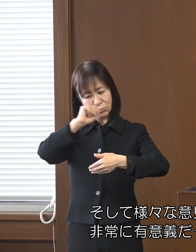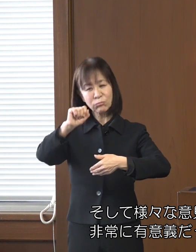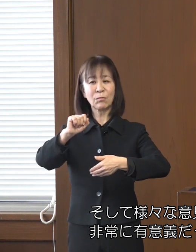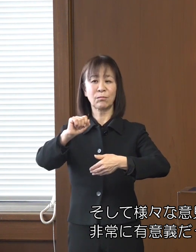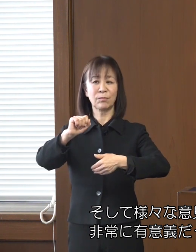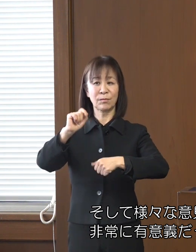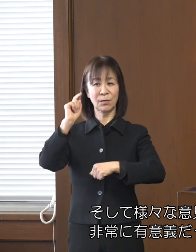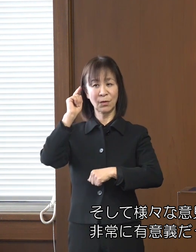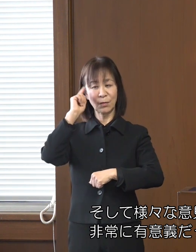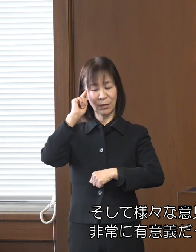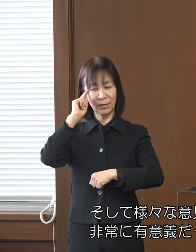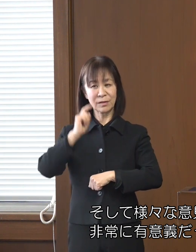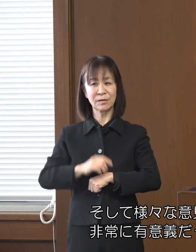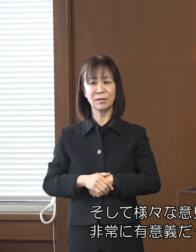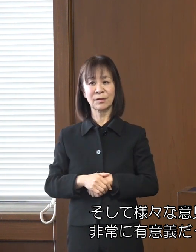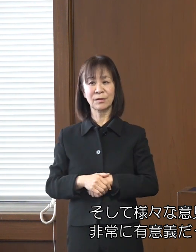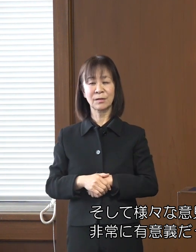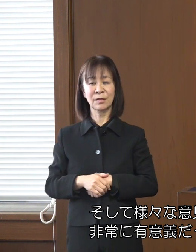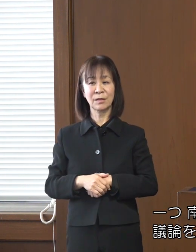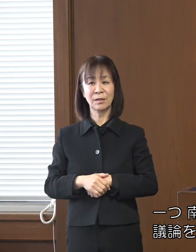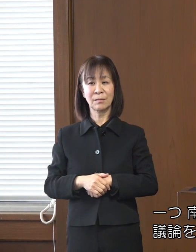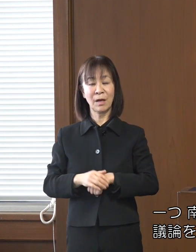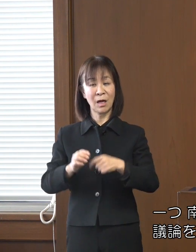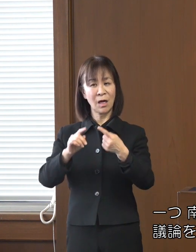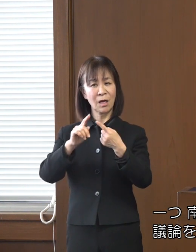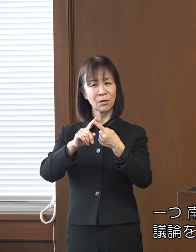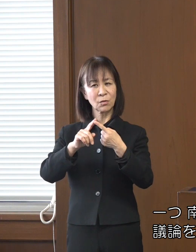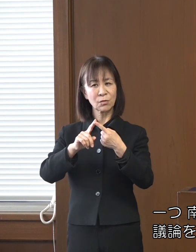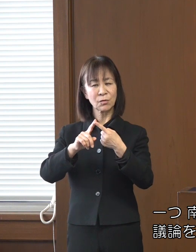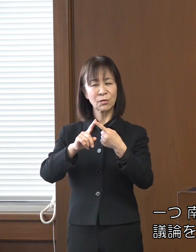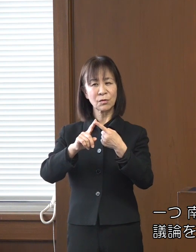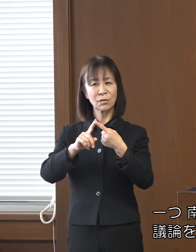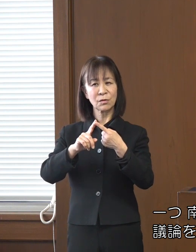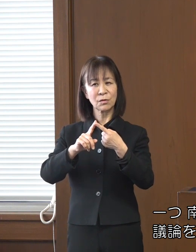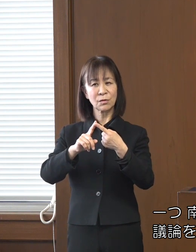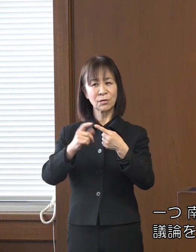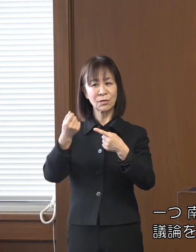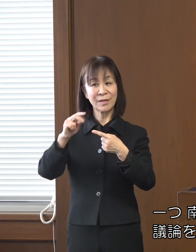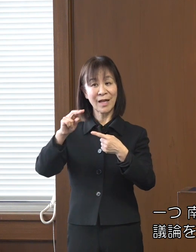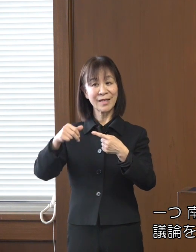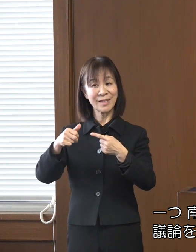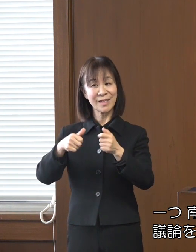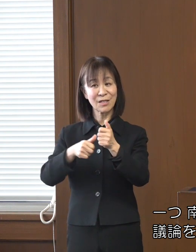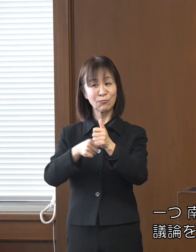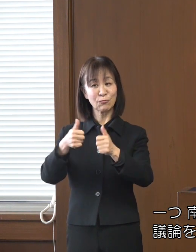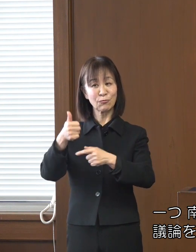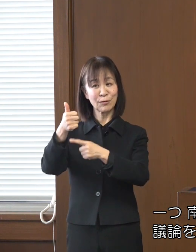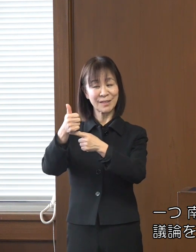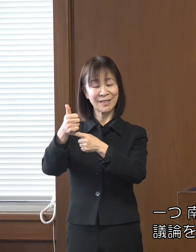と思いますけれども、一つ南里さんの方からは